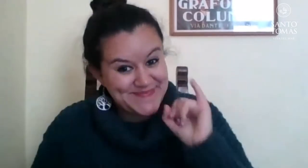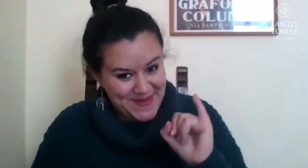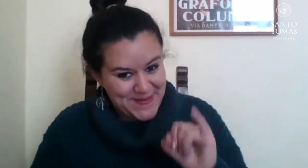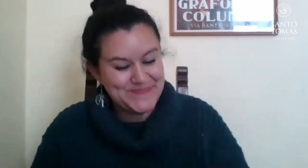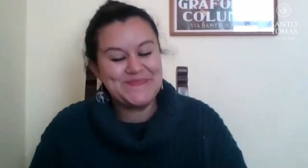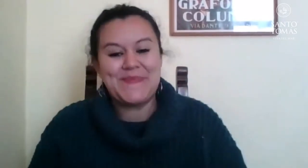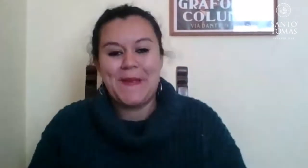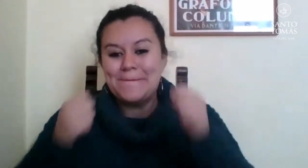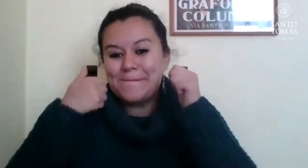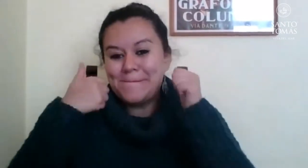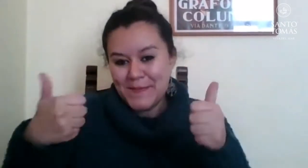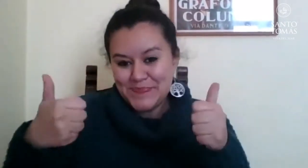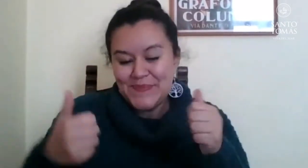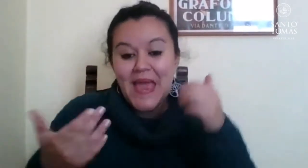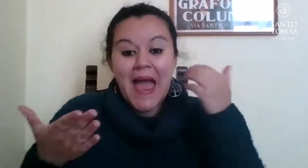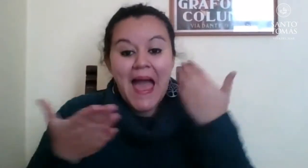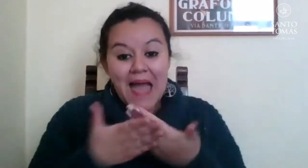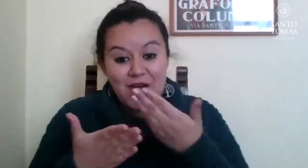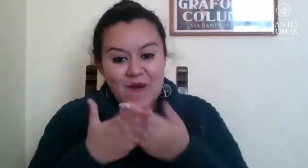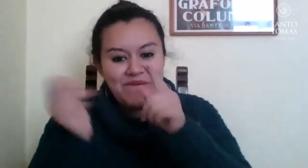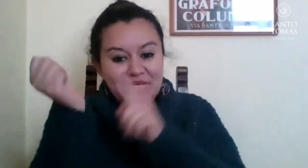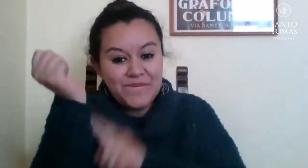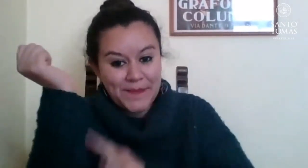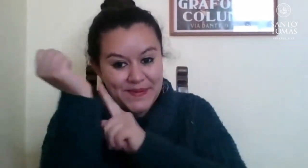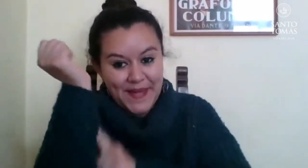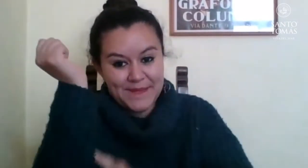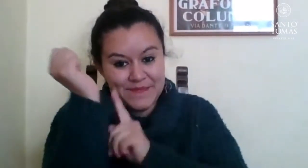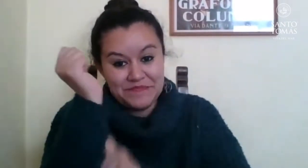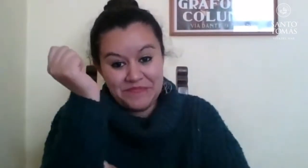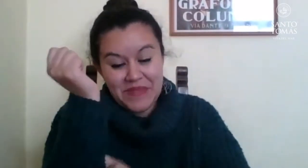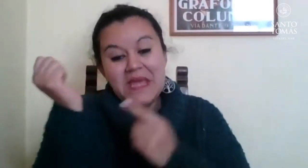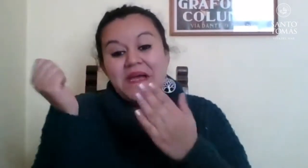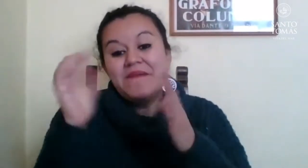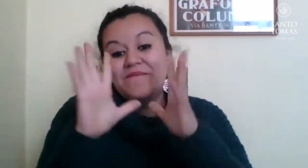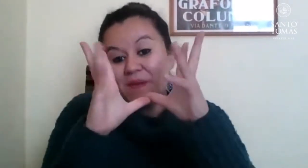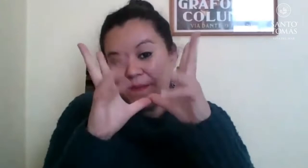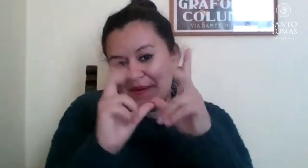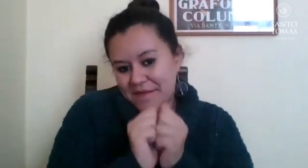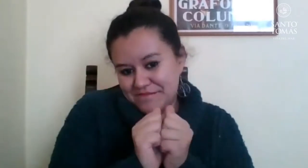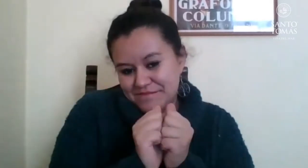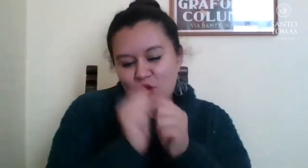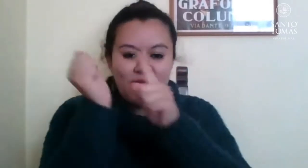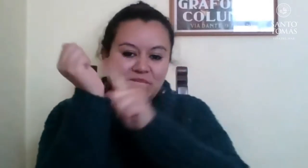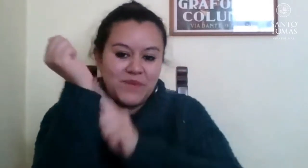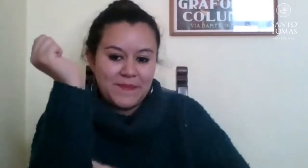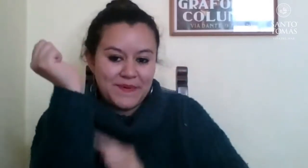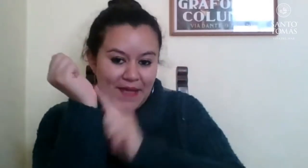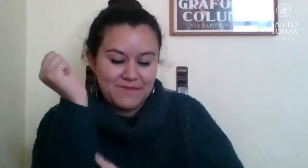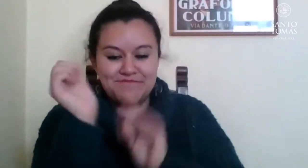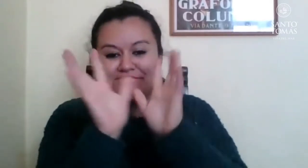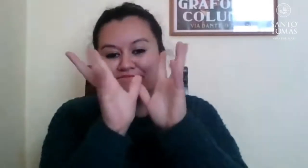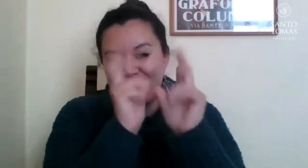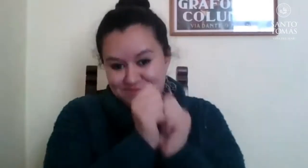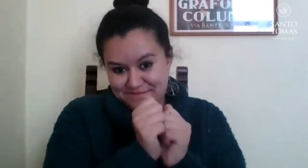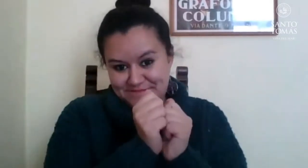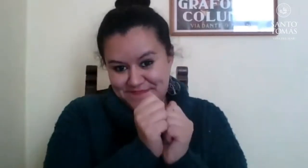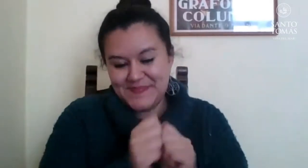Recuerden, muy importante las expresiones faciales. Repasemos rápidamente entonces las señas de familia. Recuerden, familia